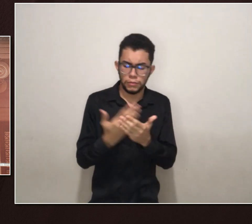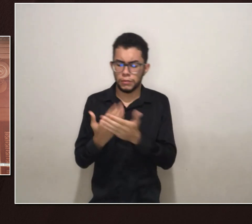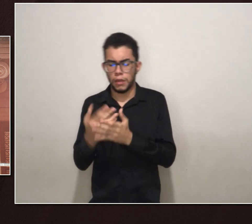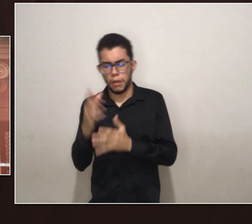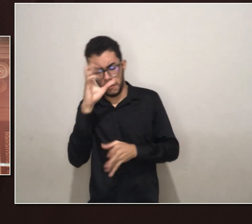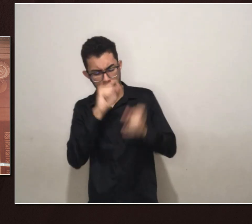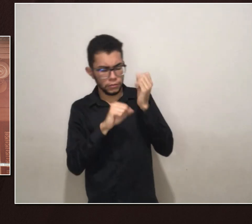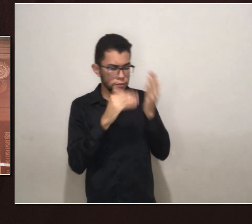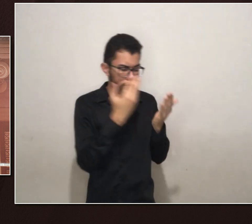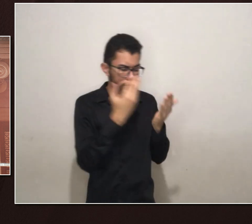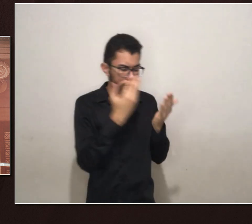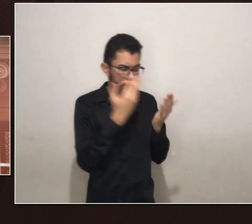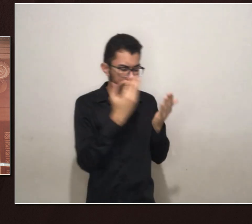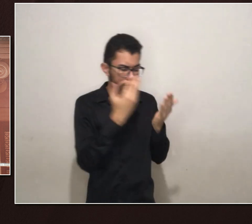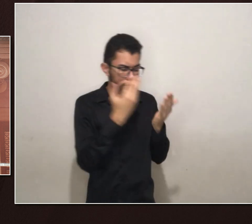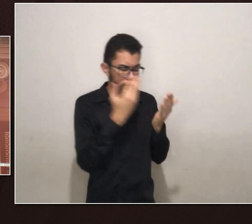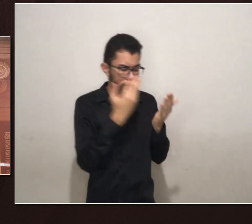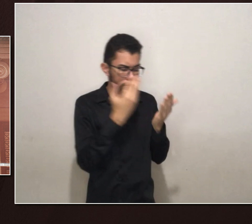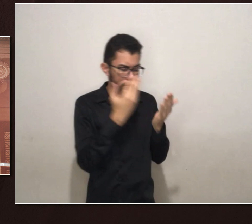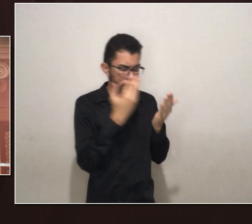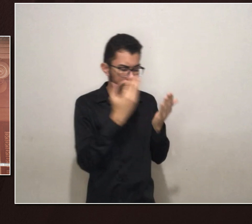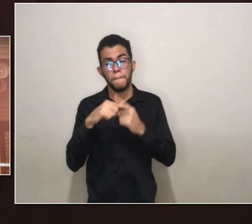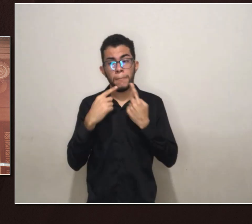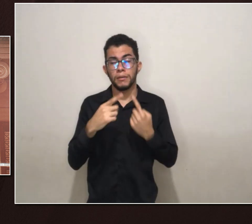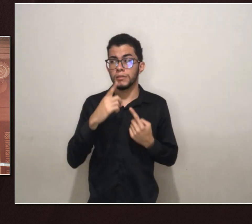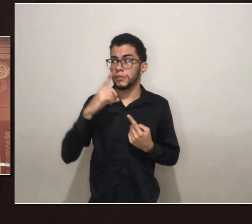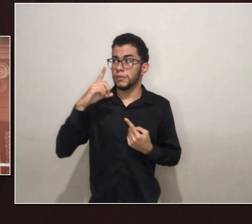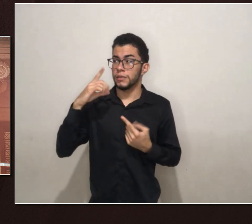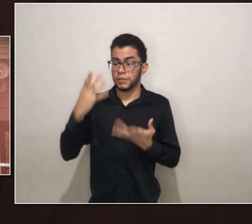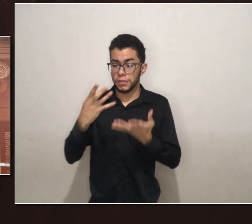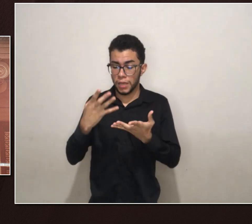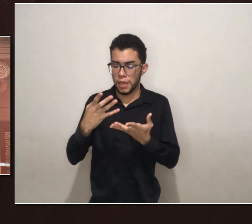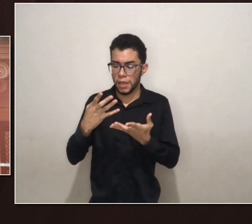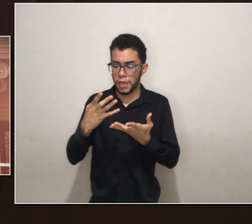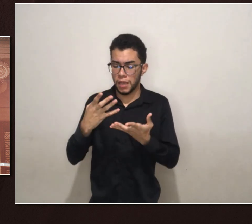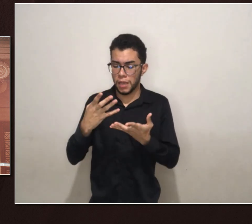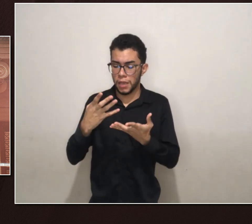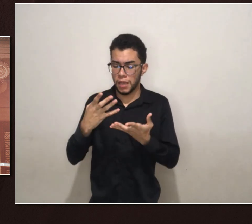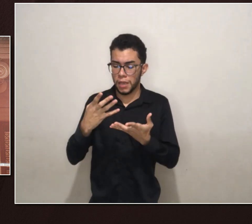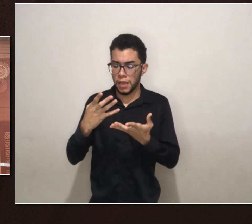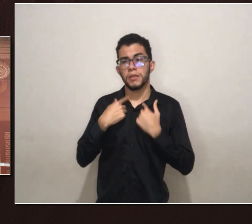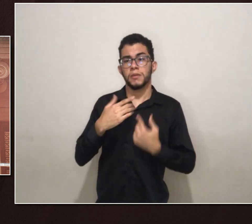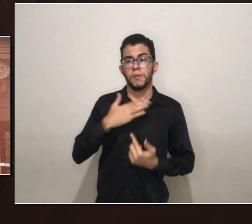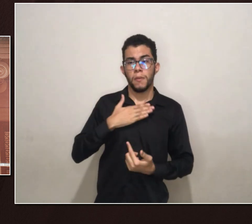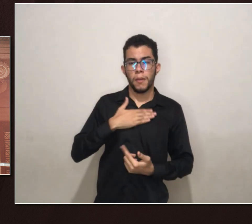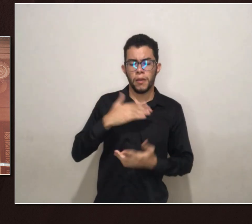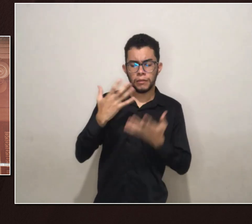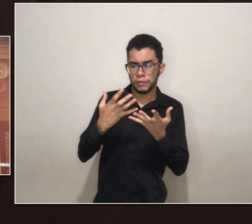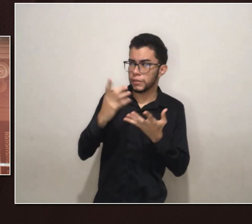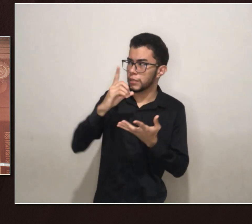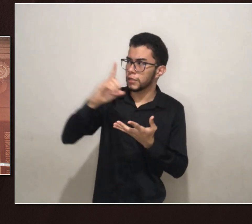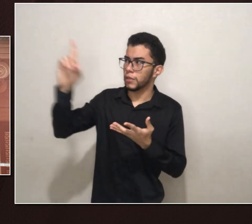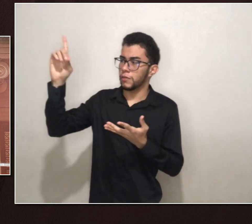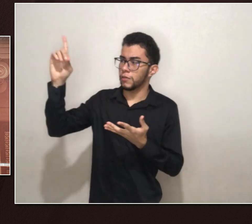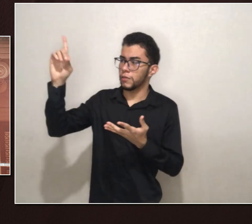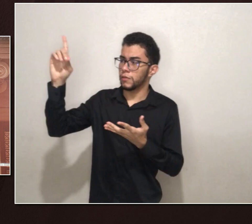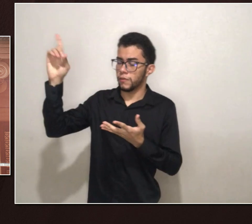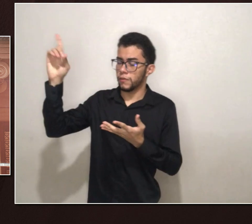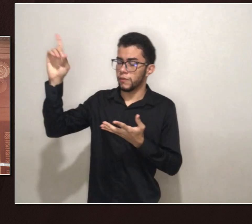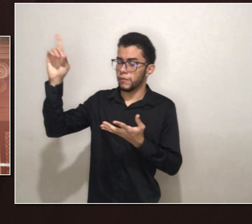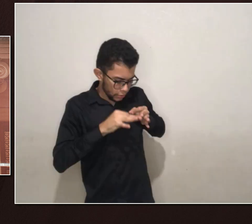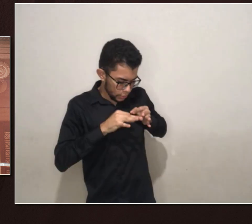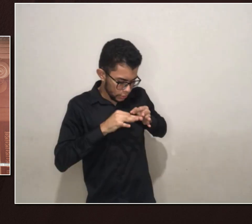Senhor fale conosco, o Senhor, né, venha limpar as impurezas que ainda há em nós para nos preparar para o final,